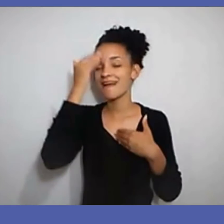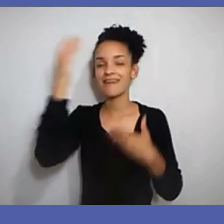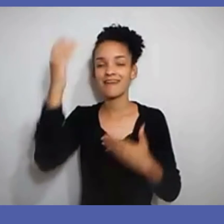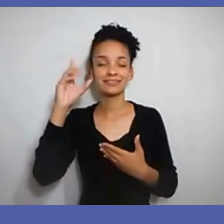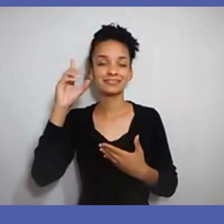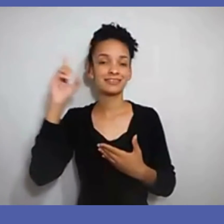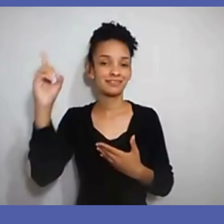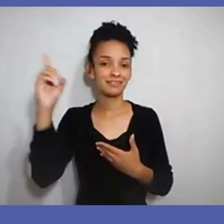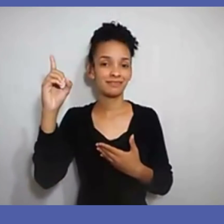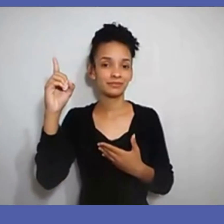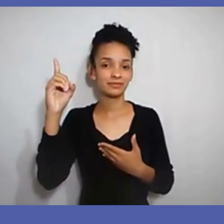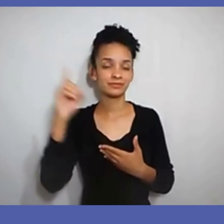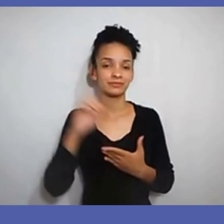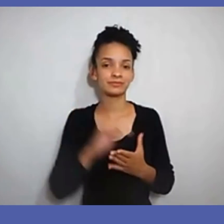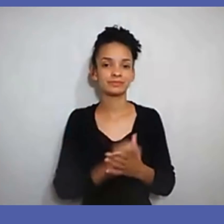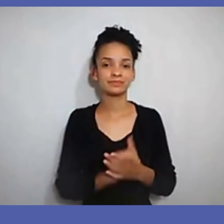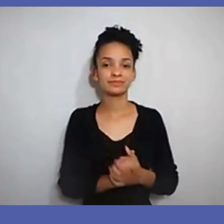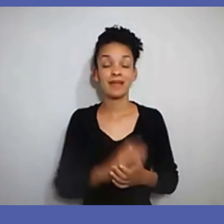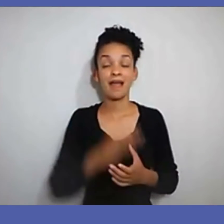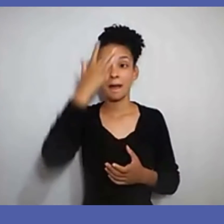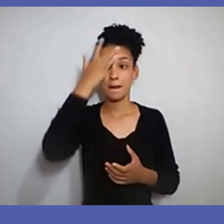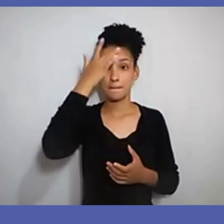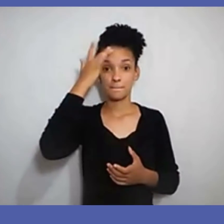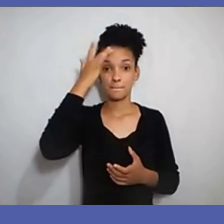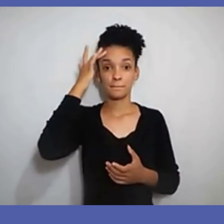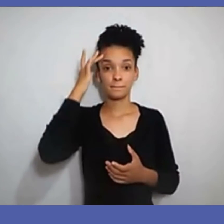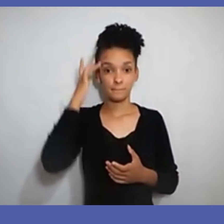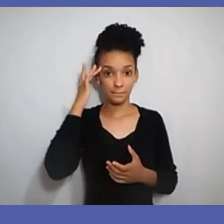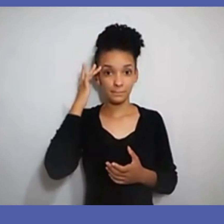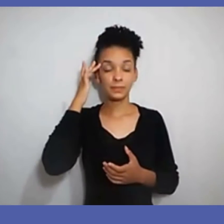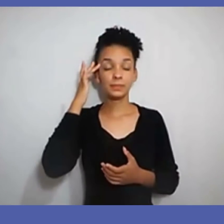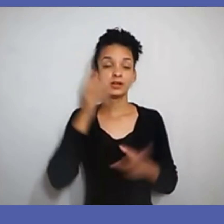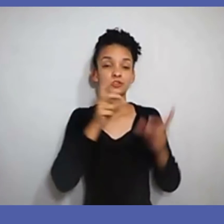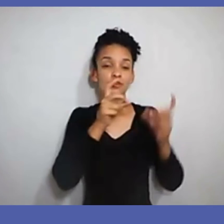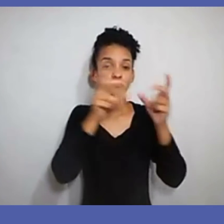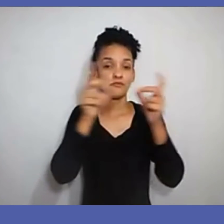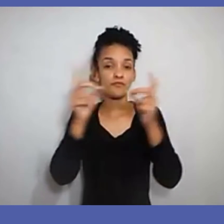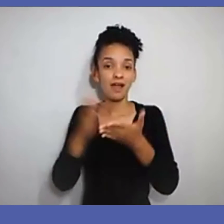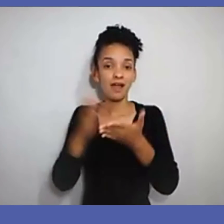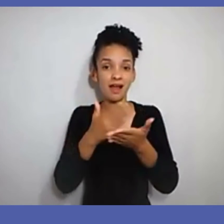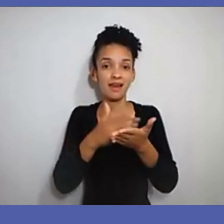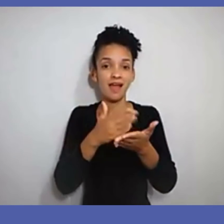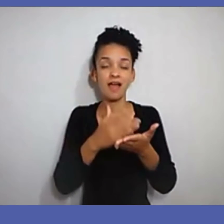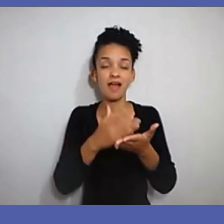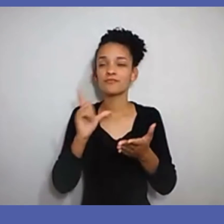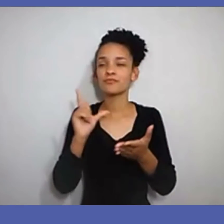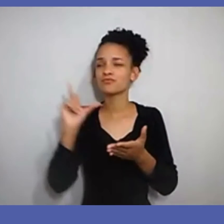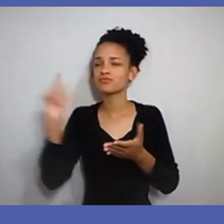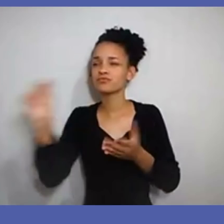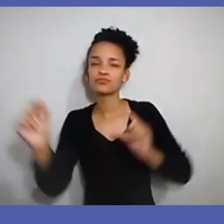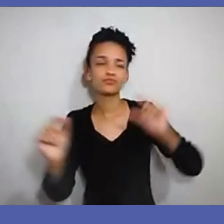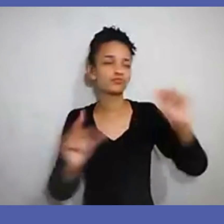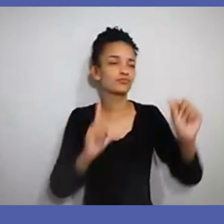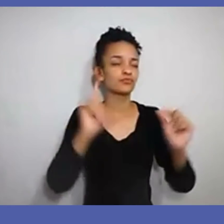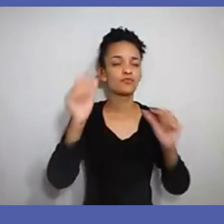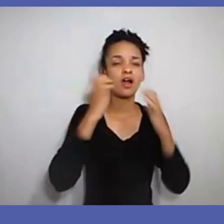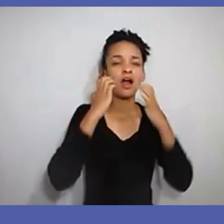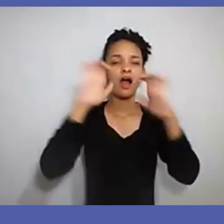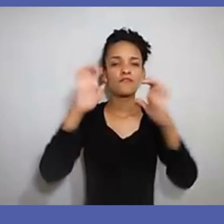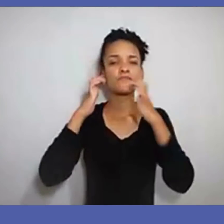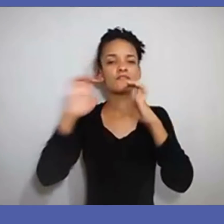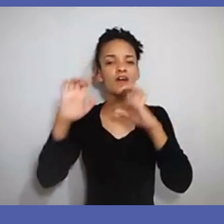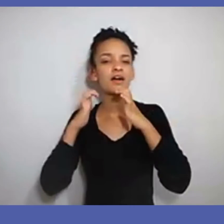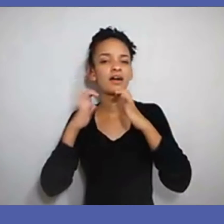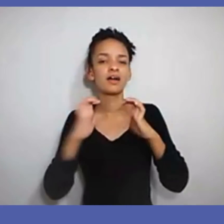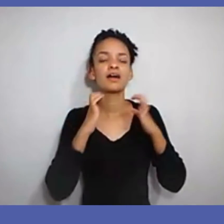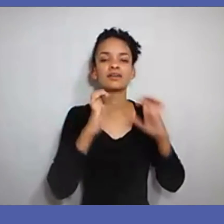procurar esses conservos, essas pessoas, resgatar as pessoas. Os nossos jovens, através da Fábrica